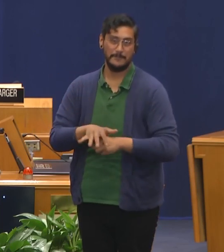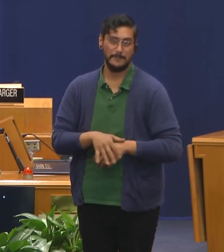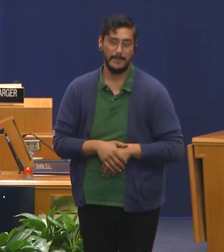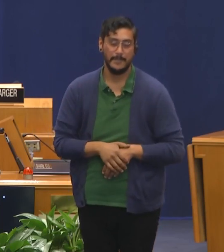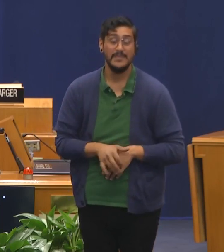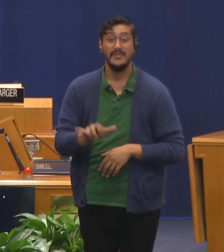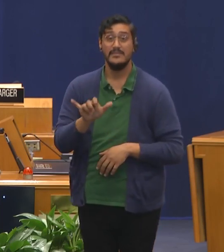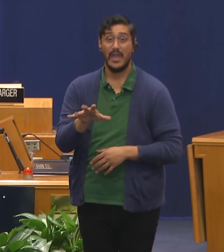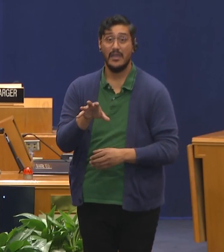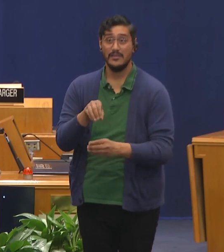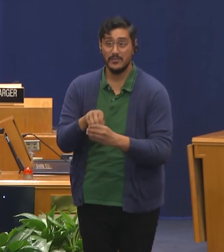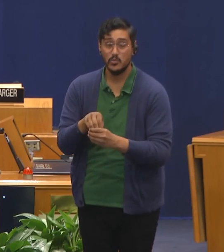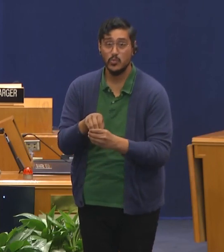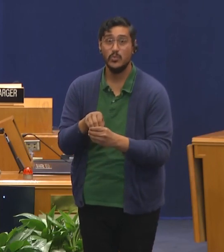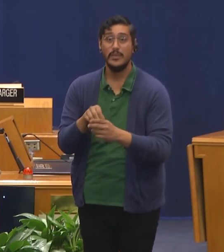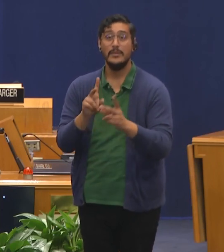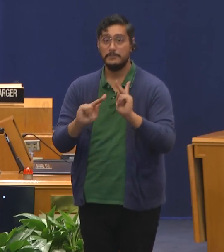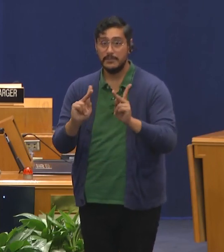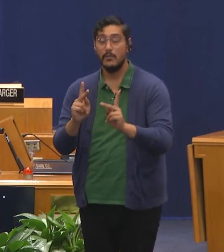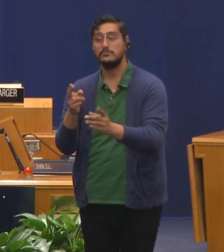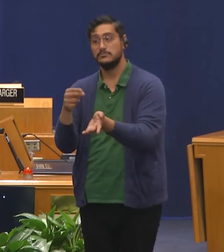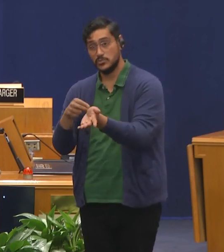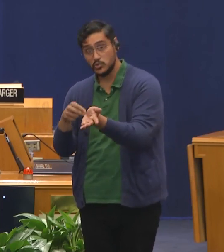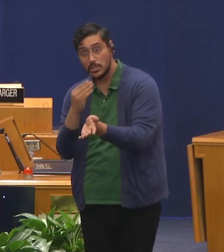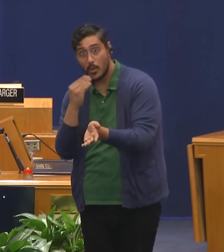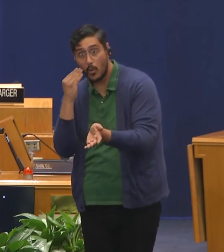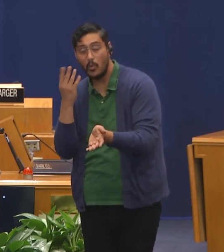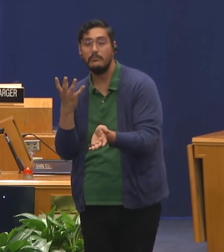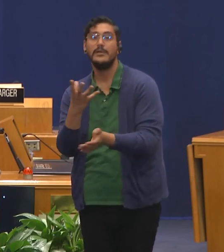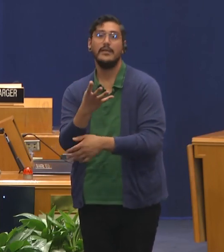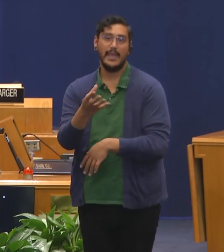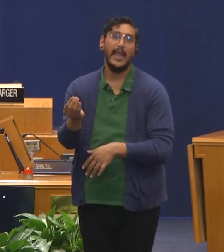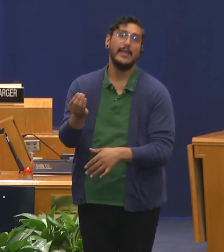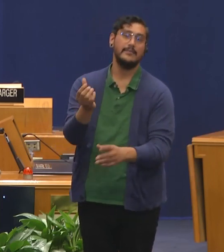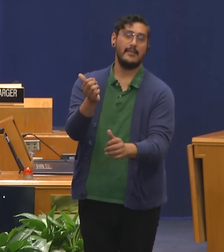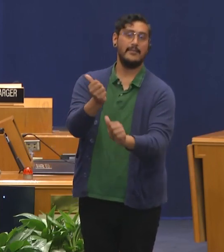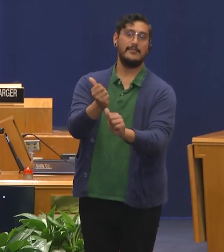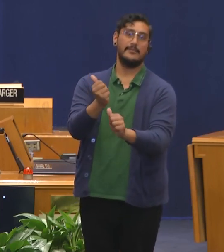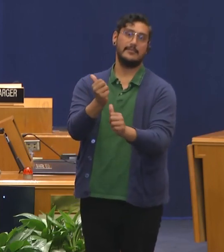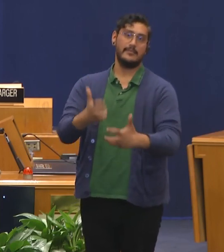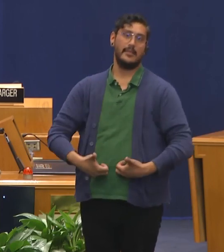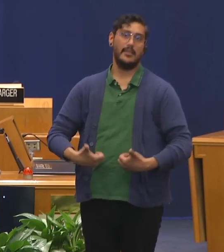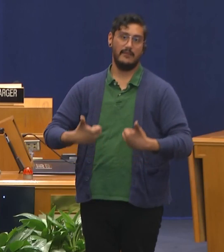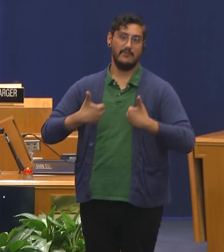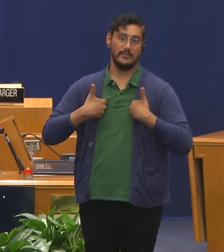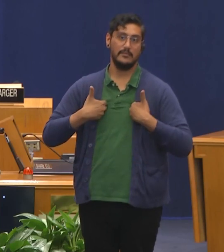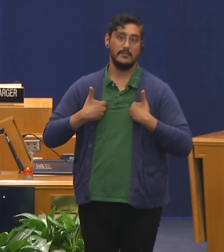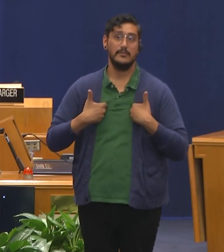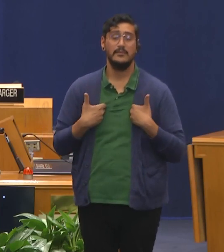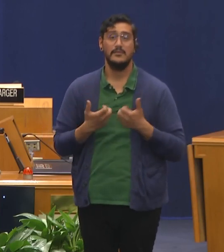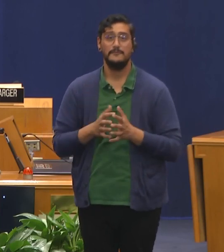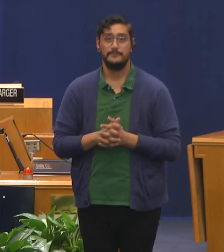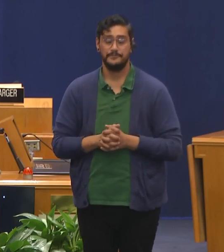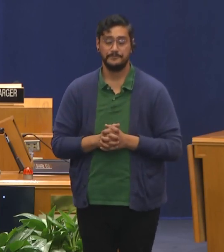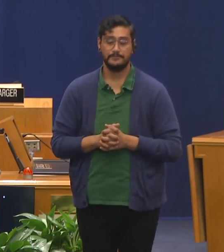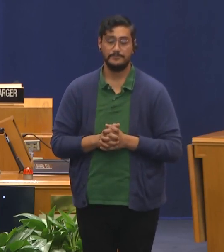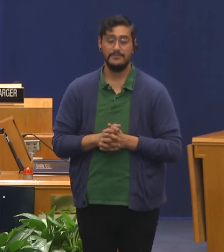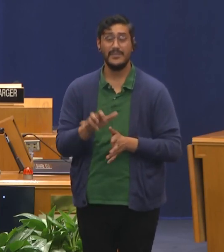Esto incluye instalaciones de enfermería especializada y vivienda asistida. Estos ahora representan